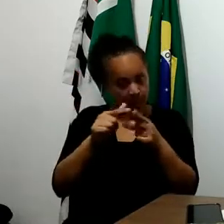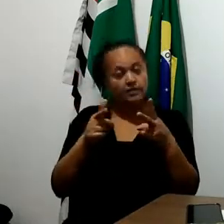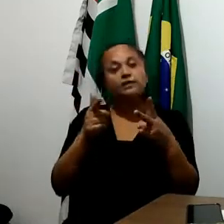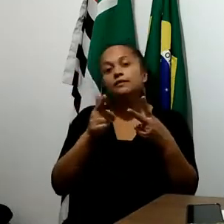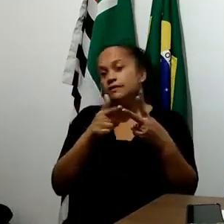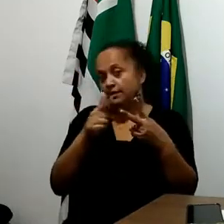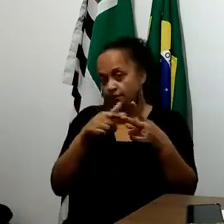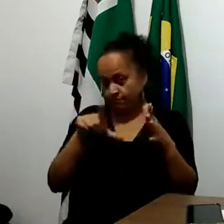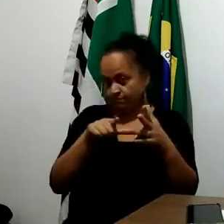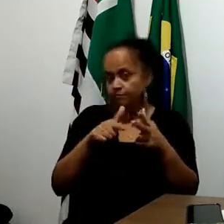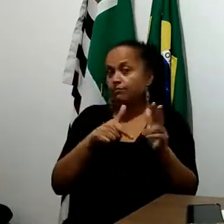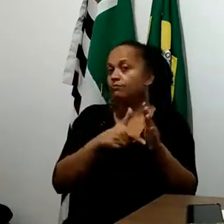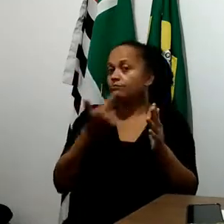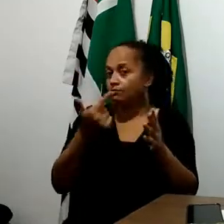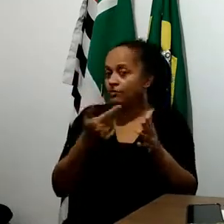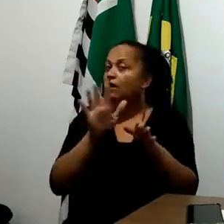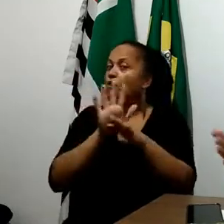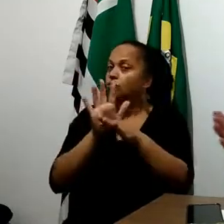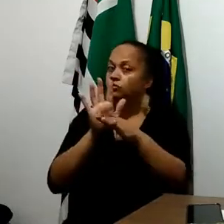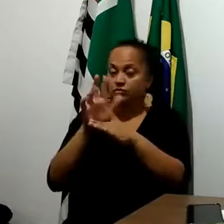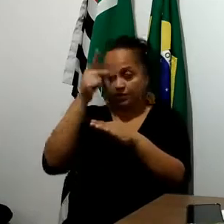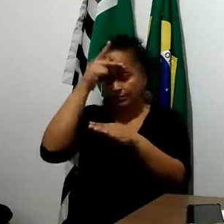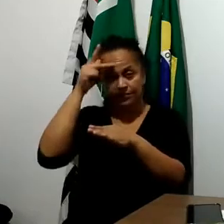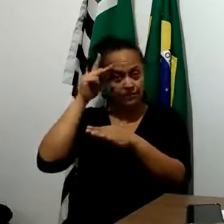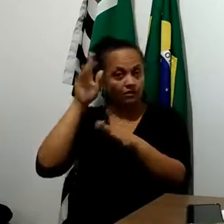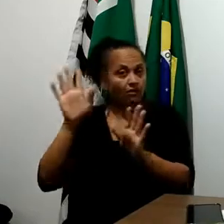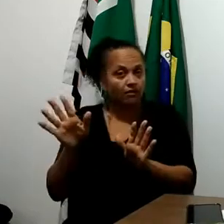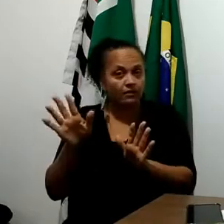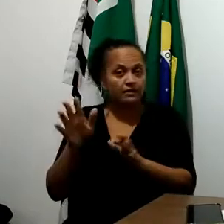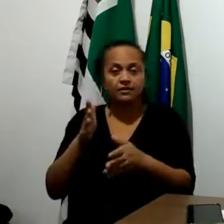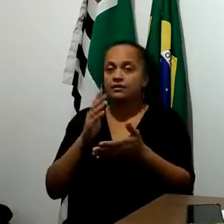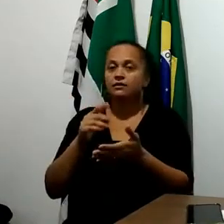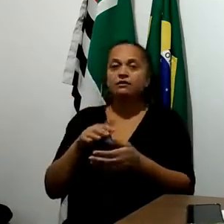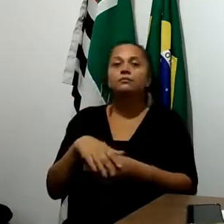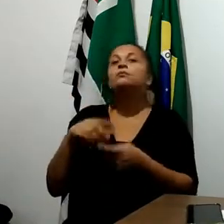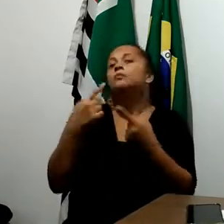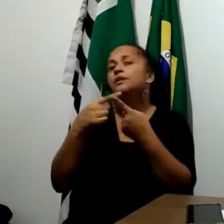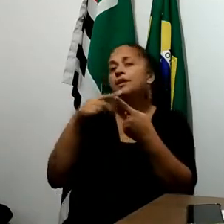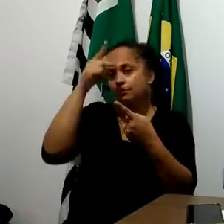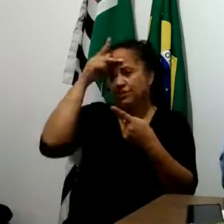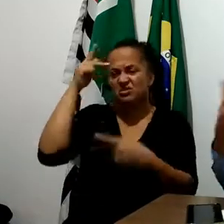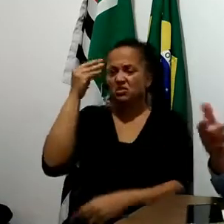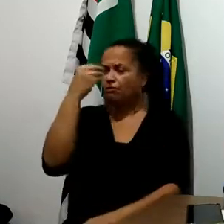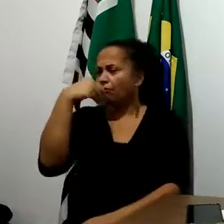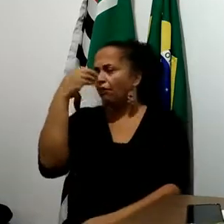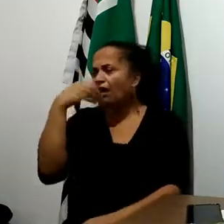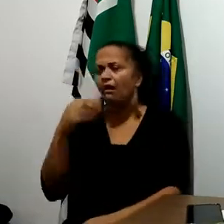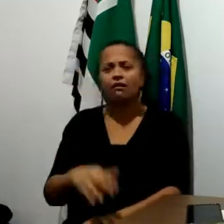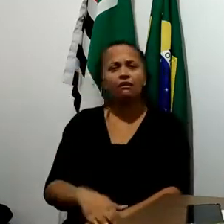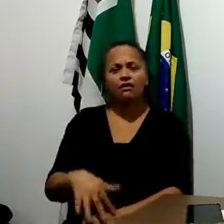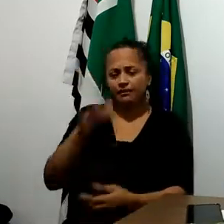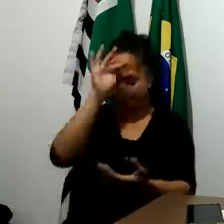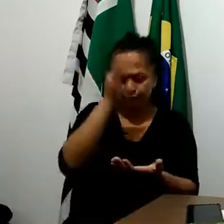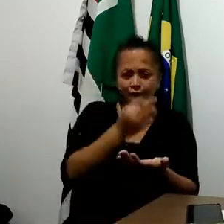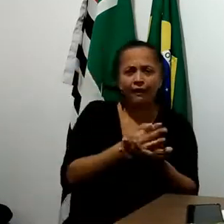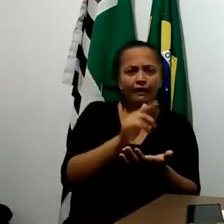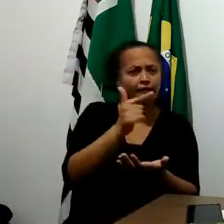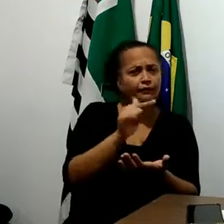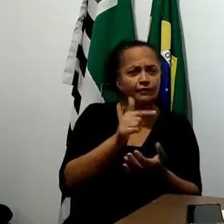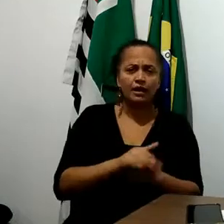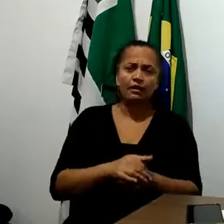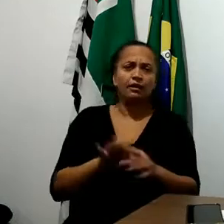ajudar aqueles que estão fracos na fé. Os nossos irmãos estão fracos na fé, ou os nossos vizinhos, ou os nossos